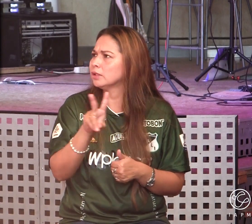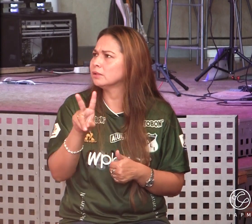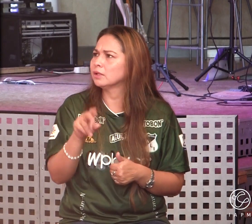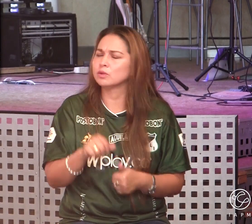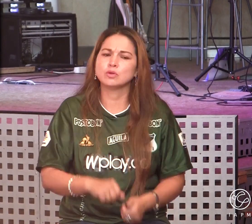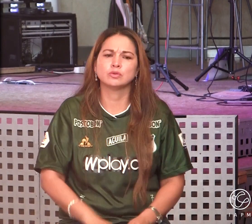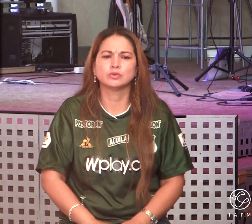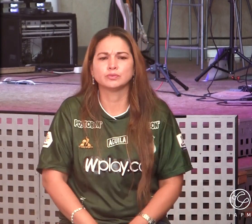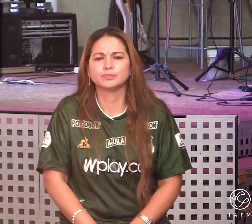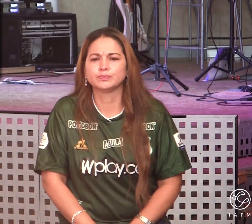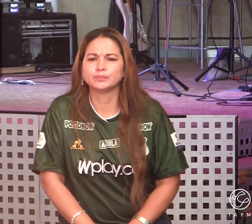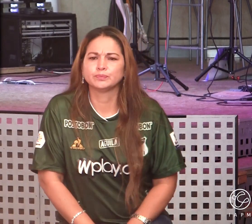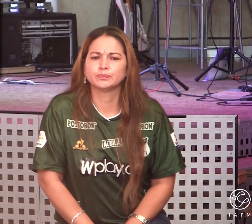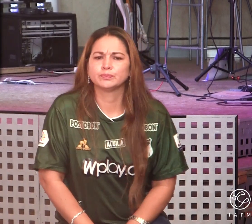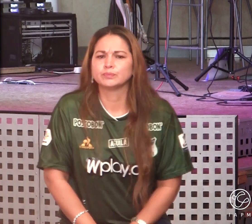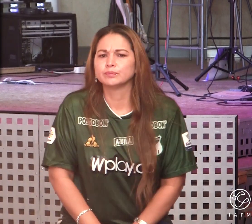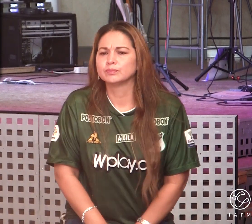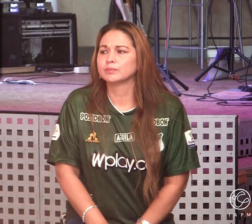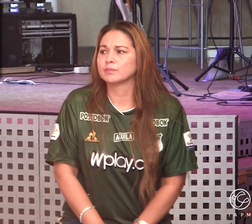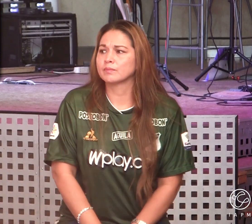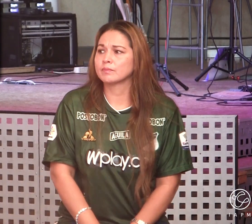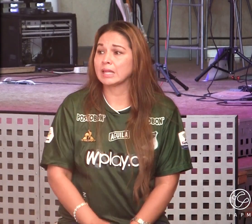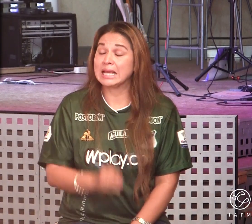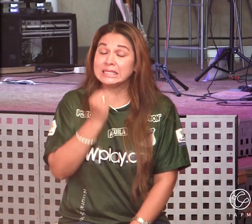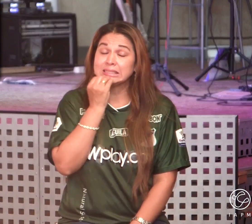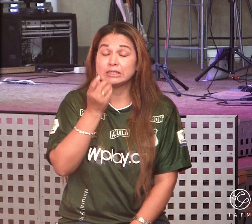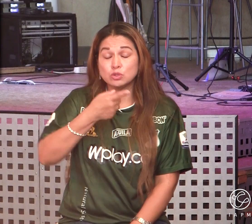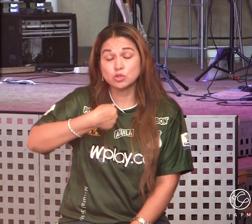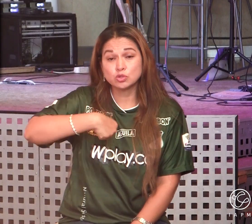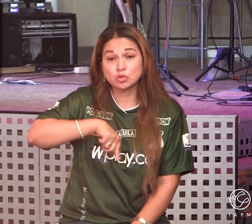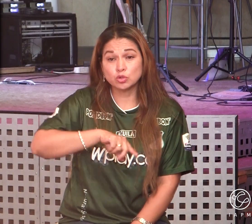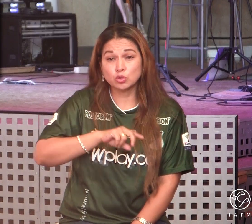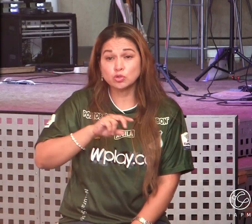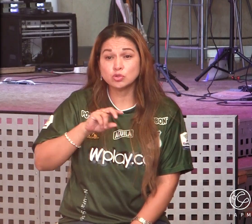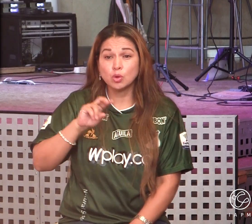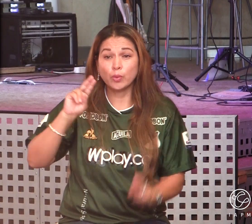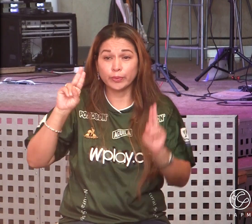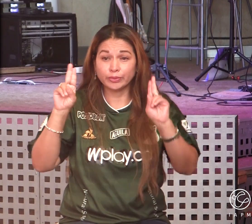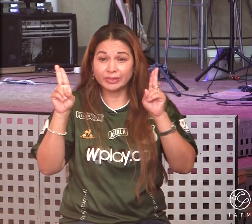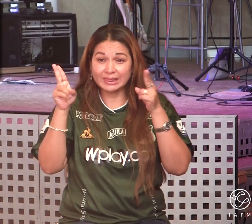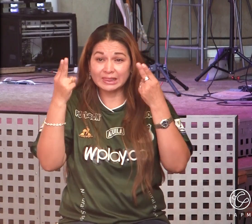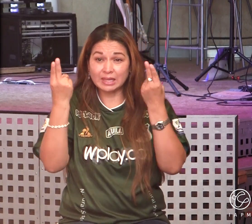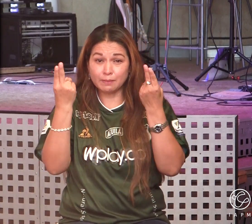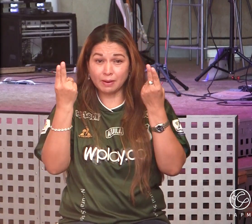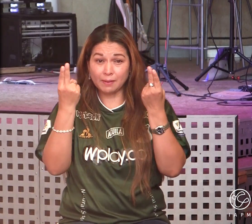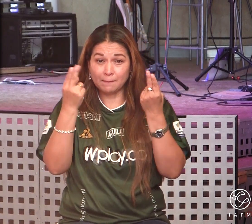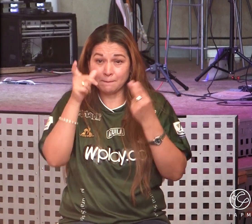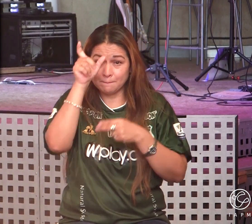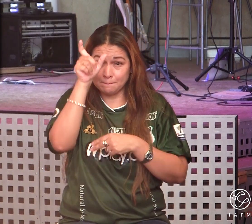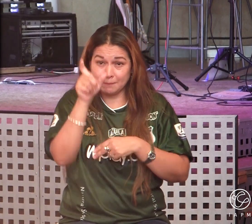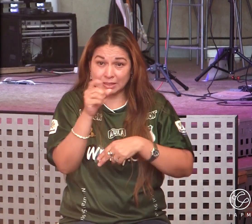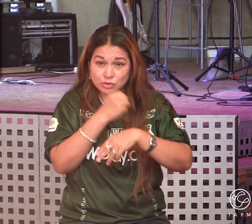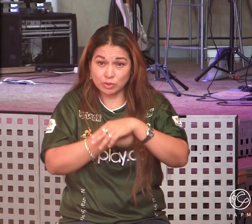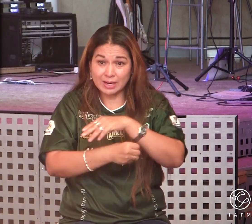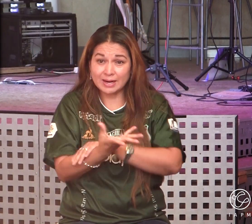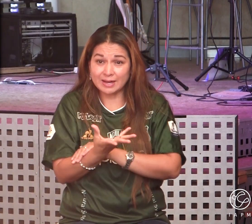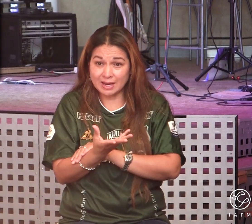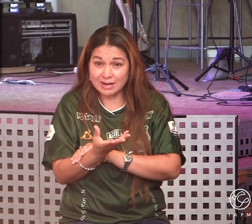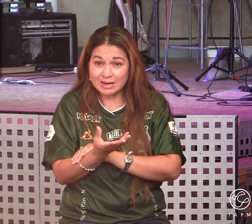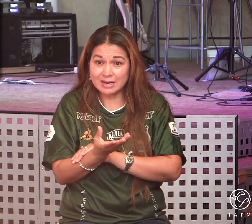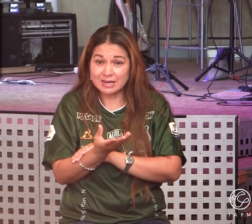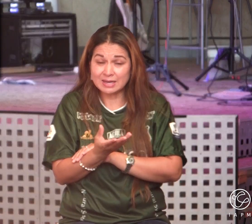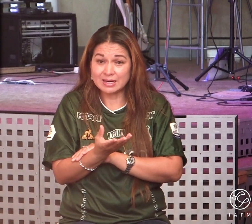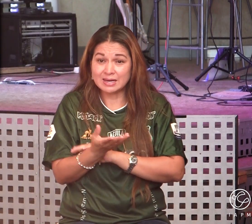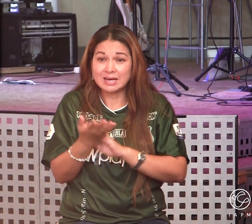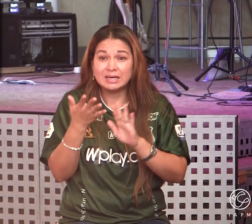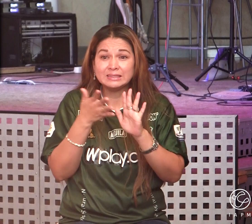cosas. Cuando hablamos de existencia humana, creo que tú tienes claro esto. Depende de dónde tú pones el inicio,